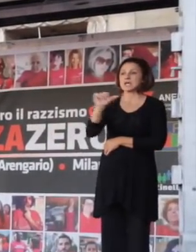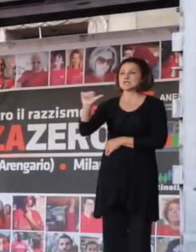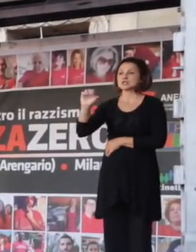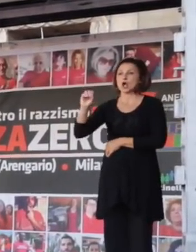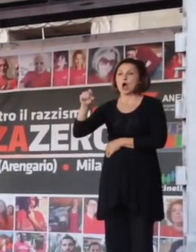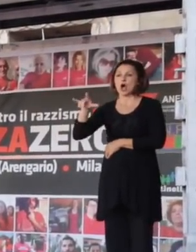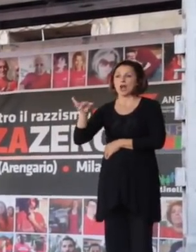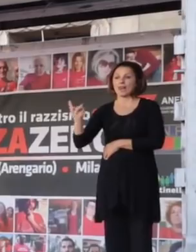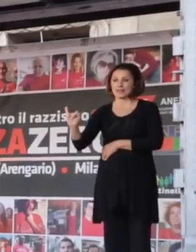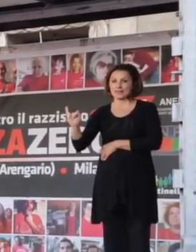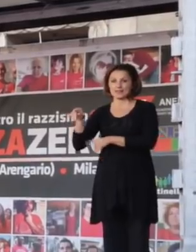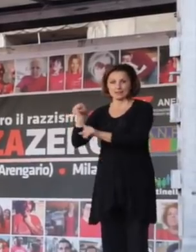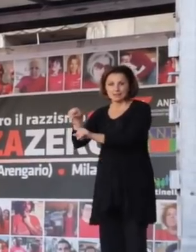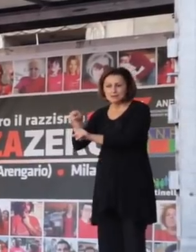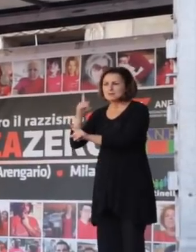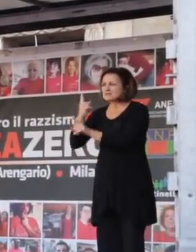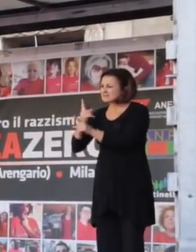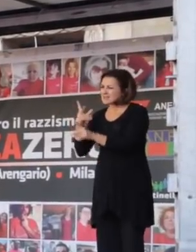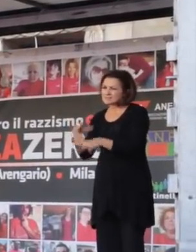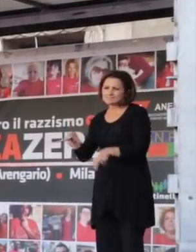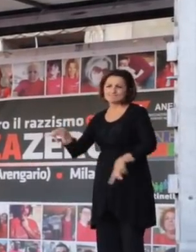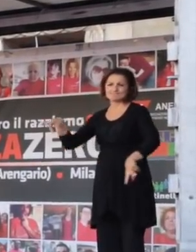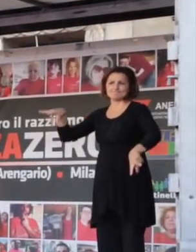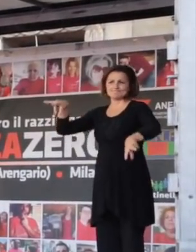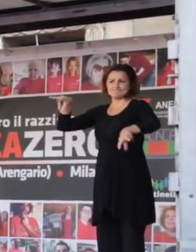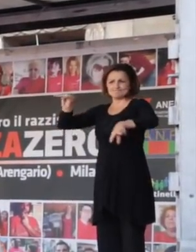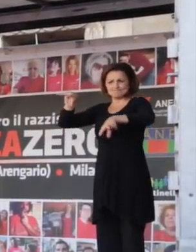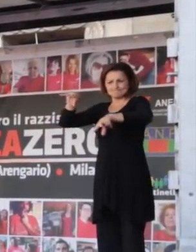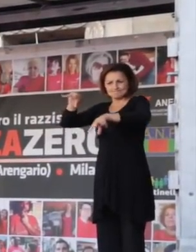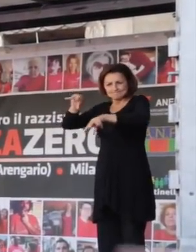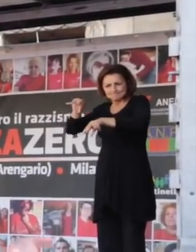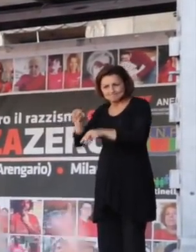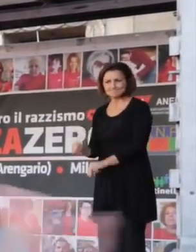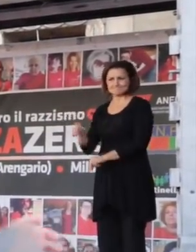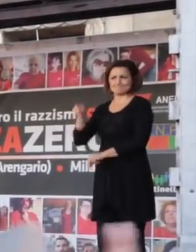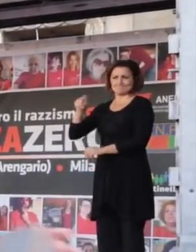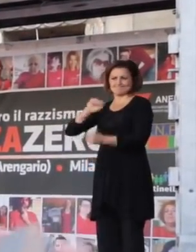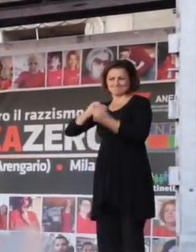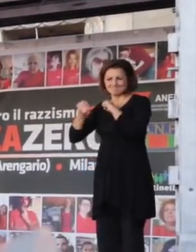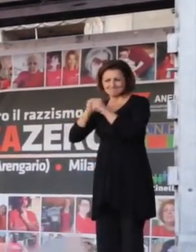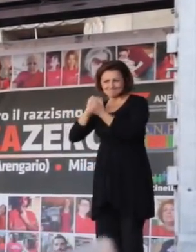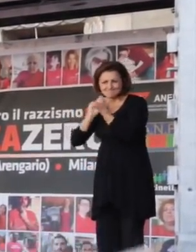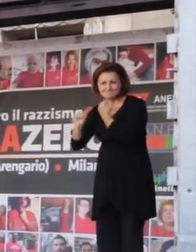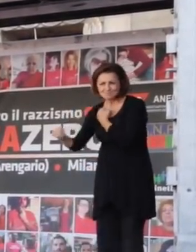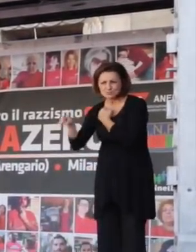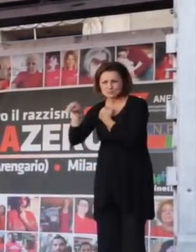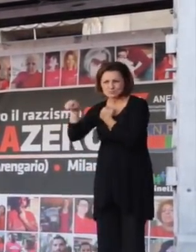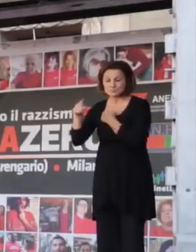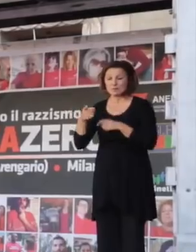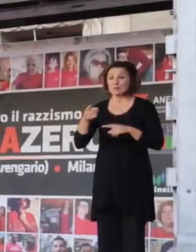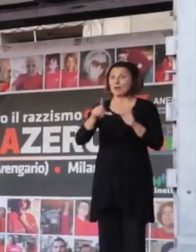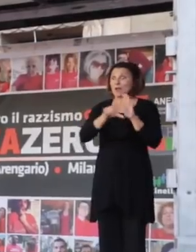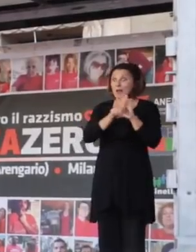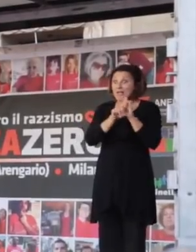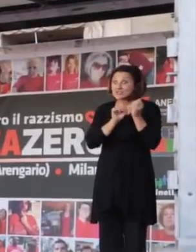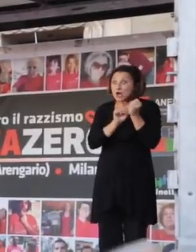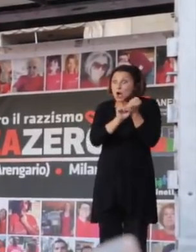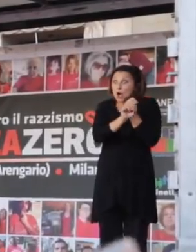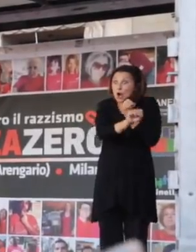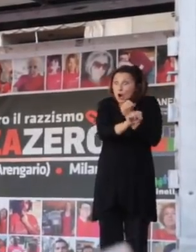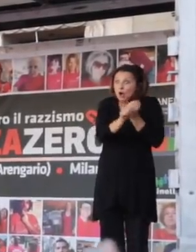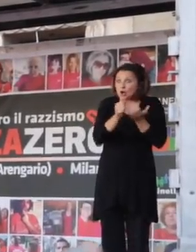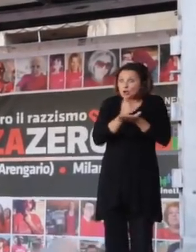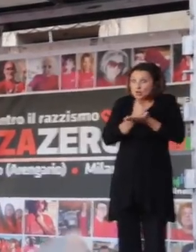il coraggio di tornare a parlare di una legge contro l'omotransfobia, perché quotidianamente